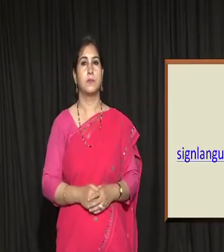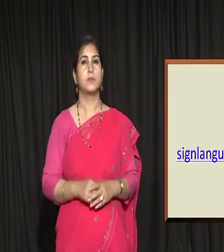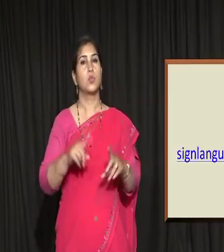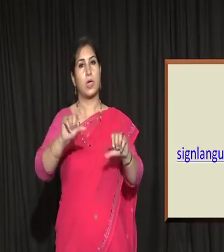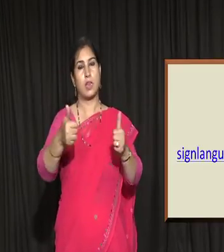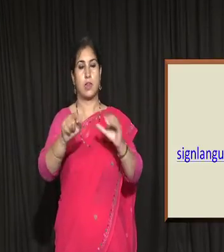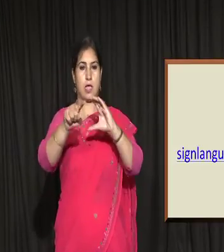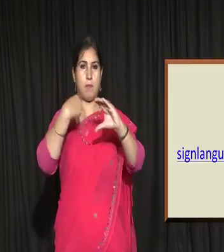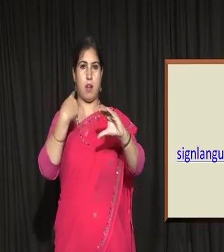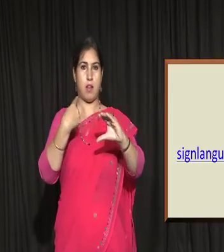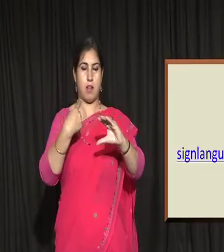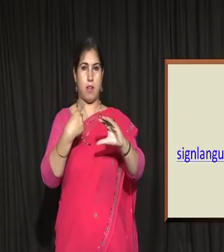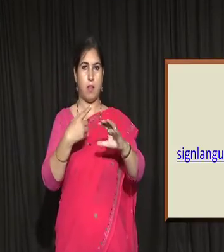you can email us at